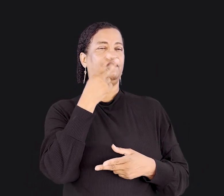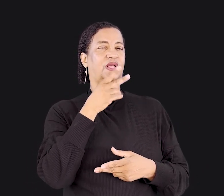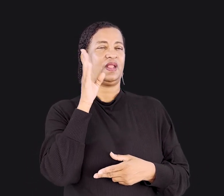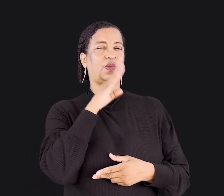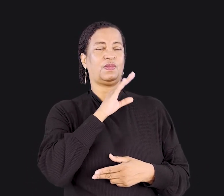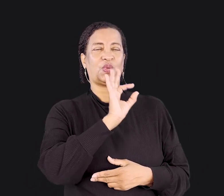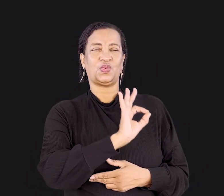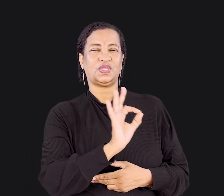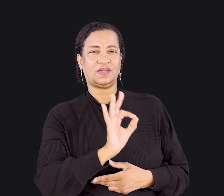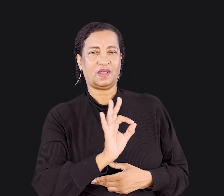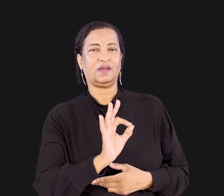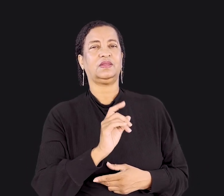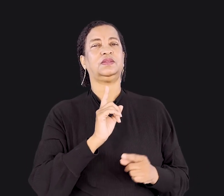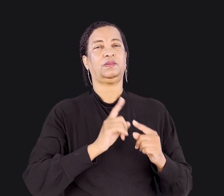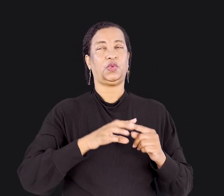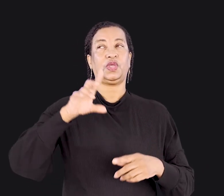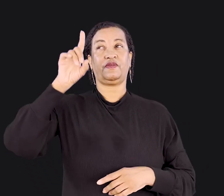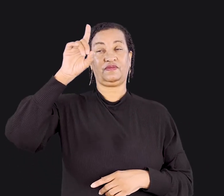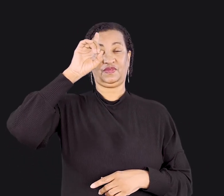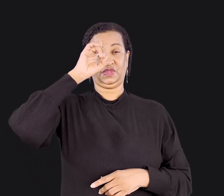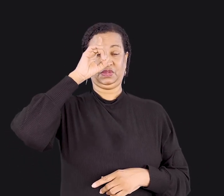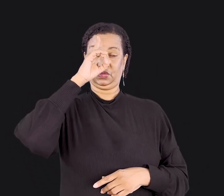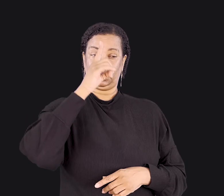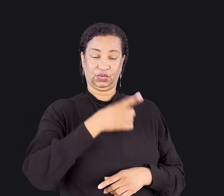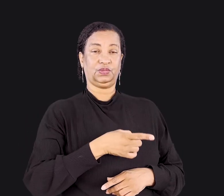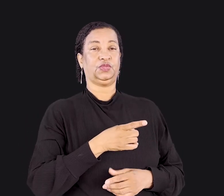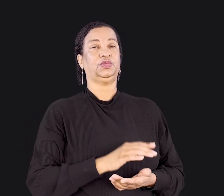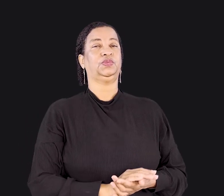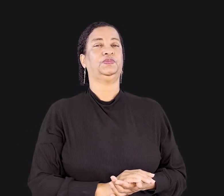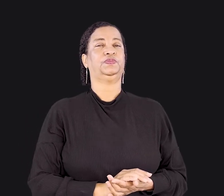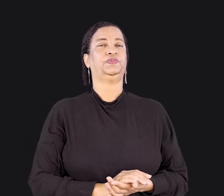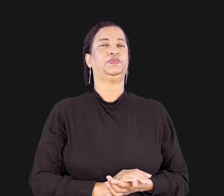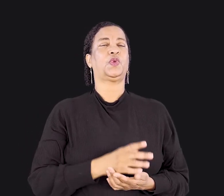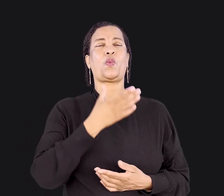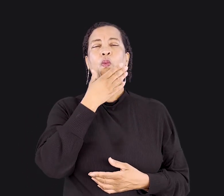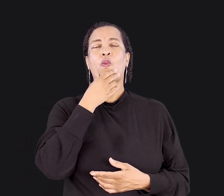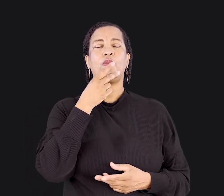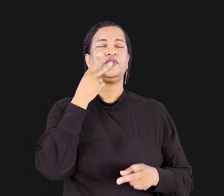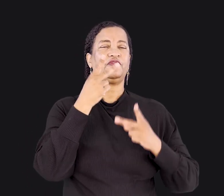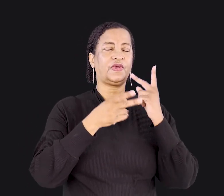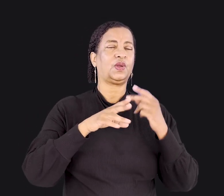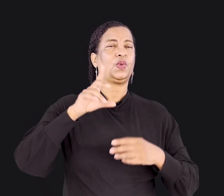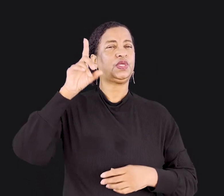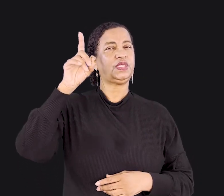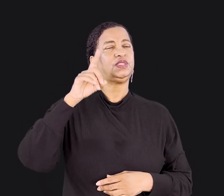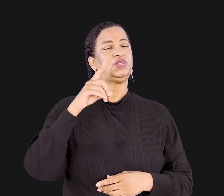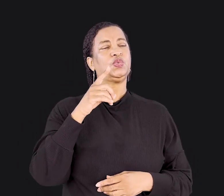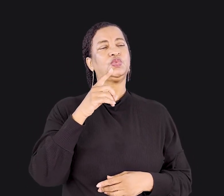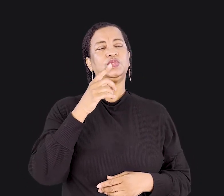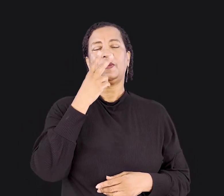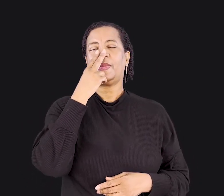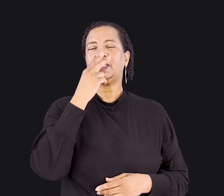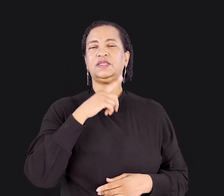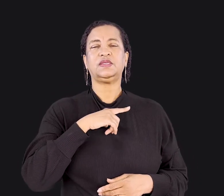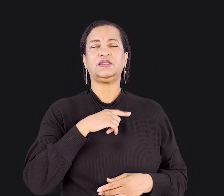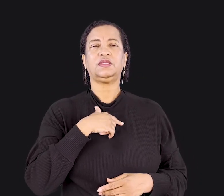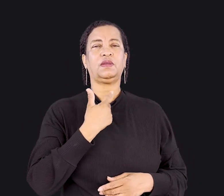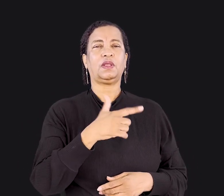A carta era inspirada por Deus. Um comentarista já disse que Deus deve ter ficado sem matéria-prima quando fez o corpo